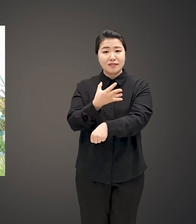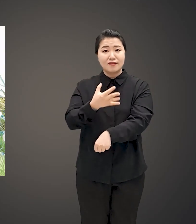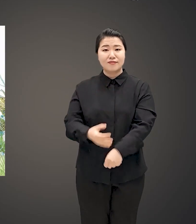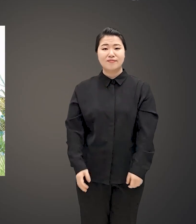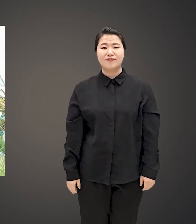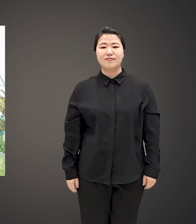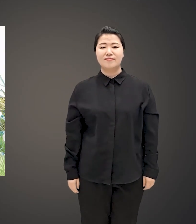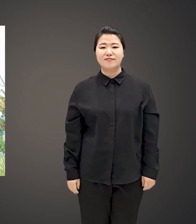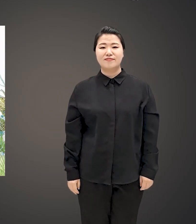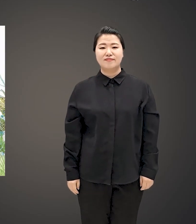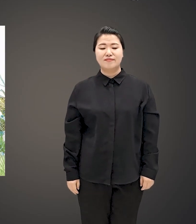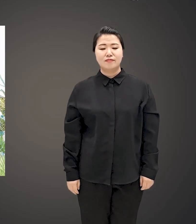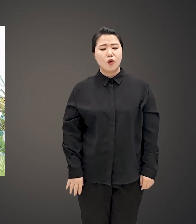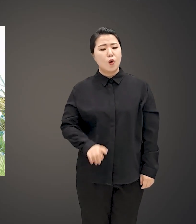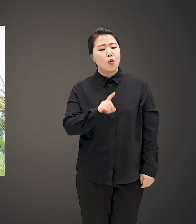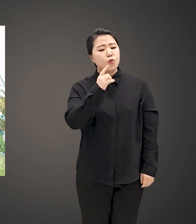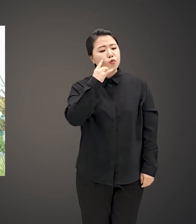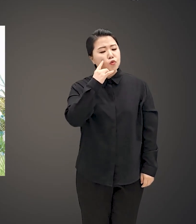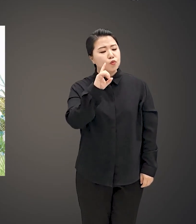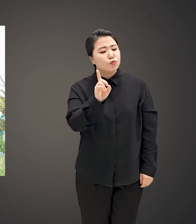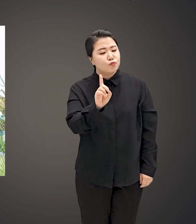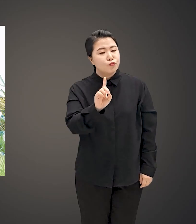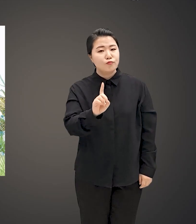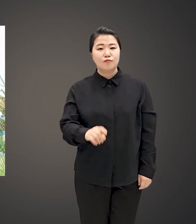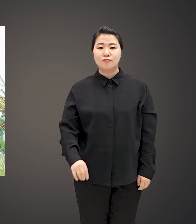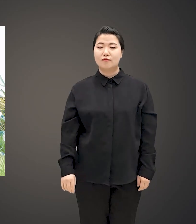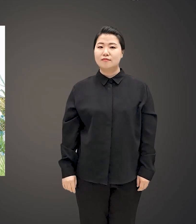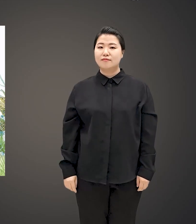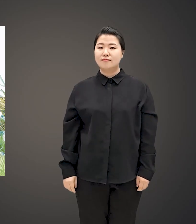간단합니다. 뭐가 궁금하니?